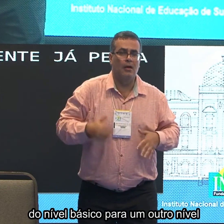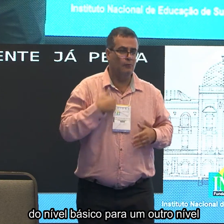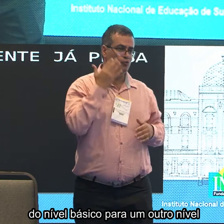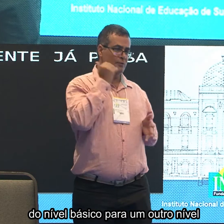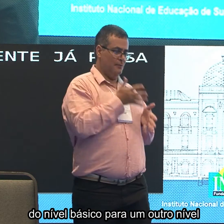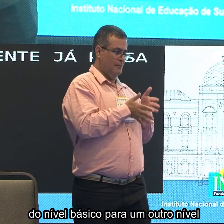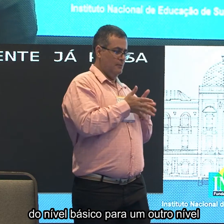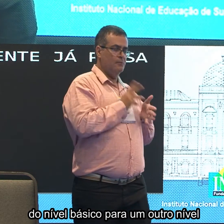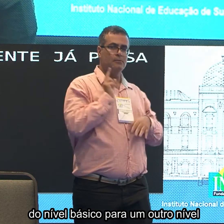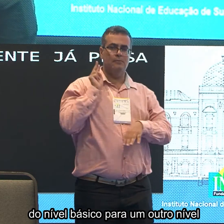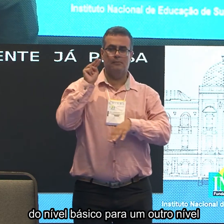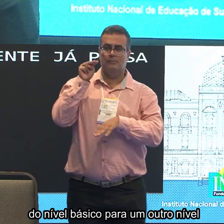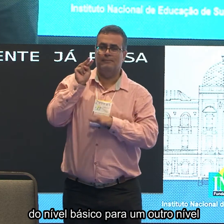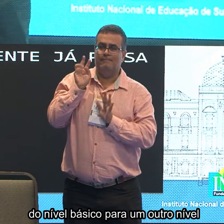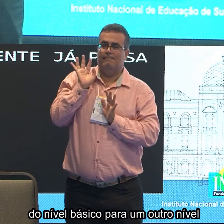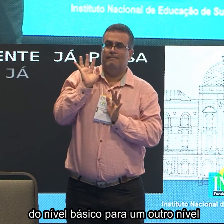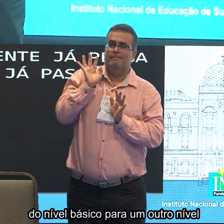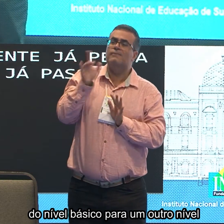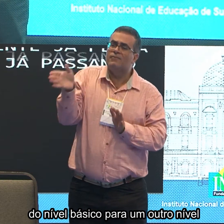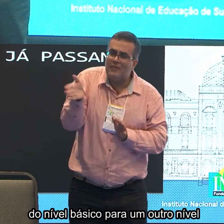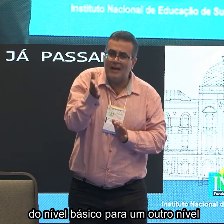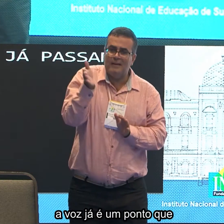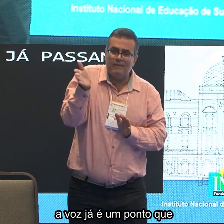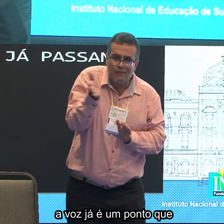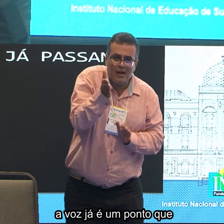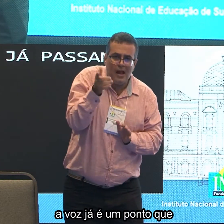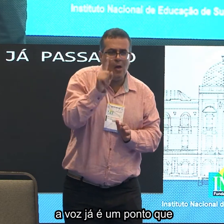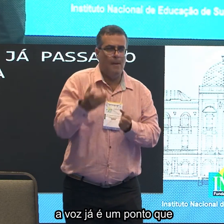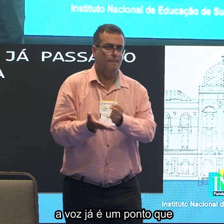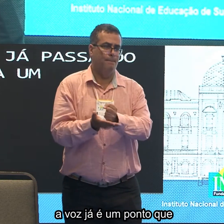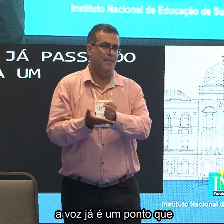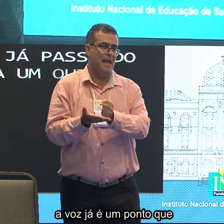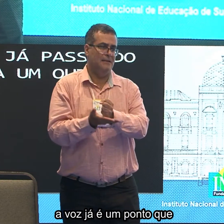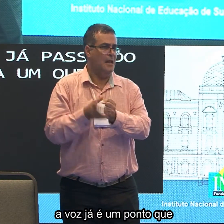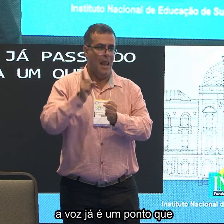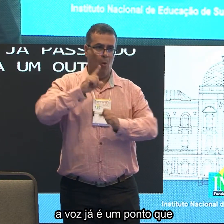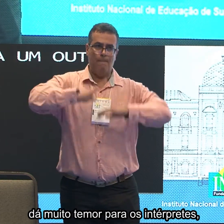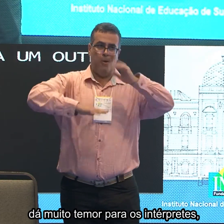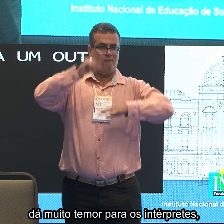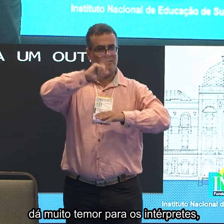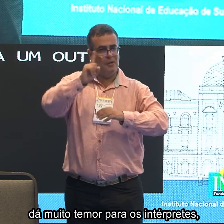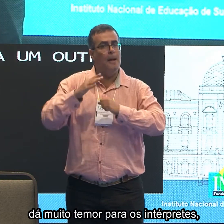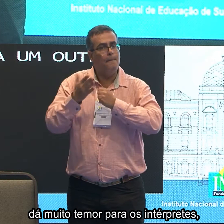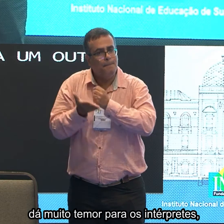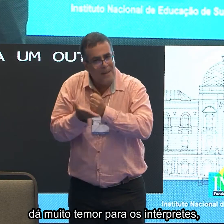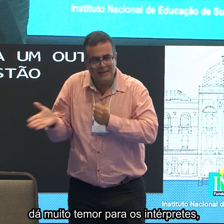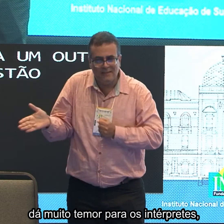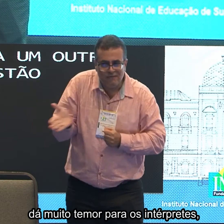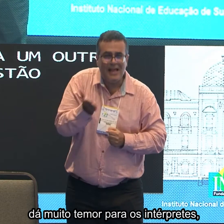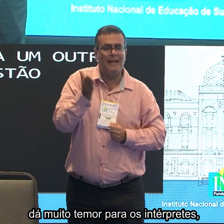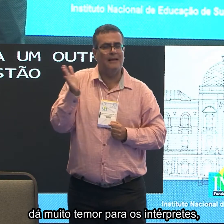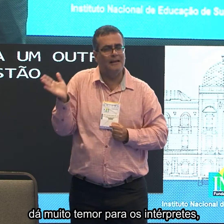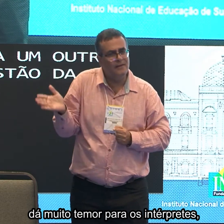para um outro nível, que é a questão da voz já é um ponto que dá muito temor para